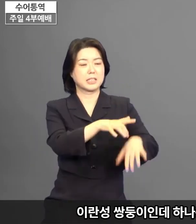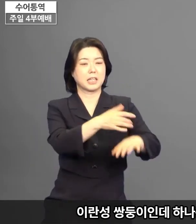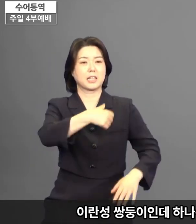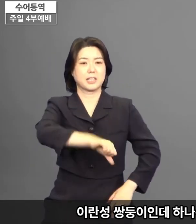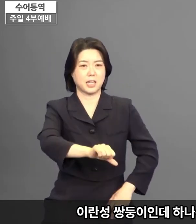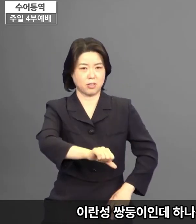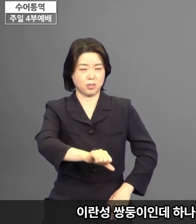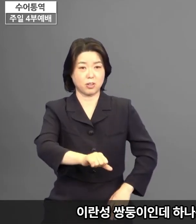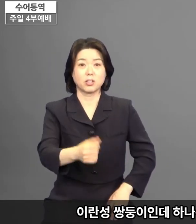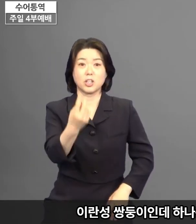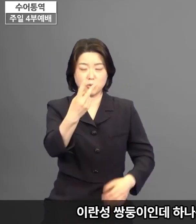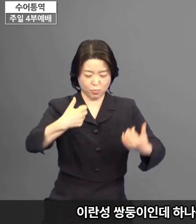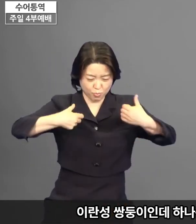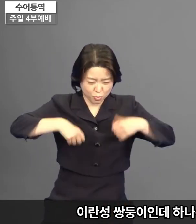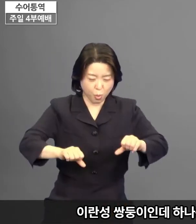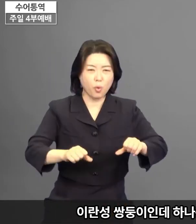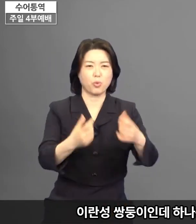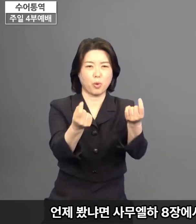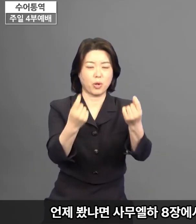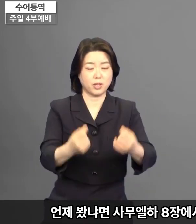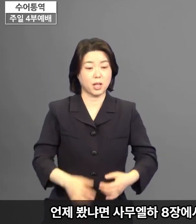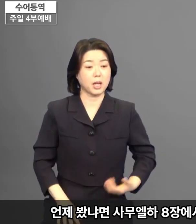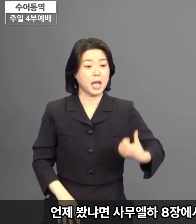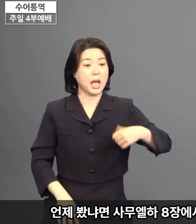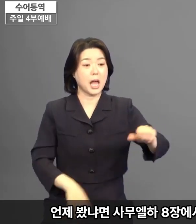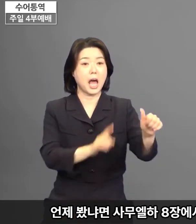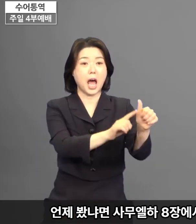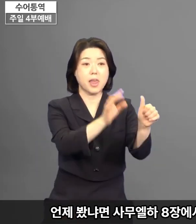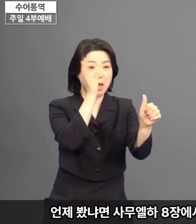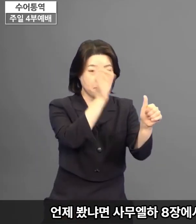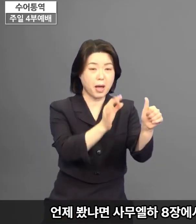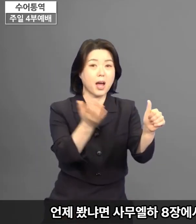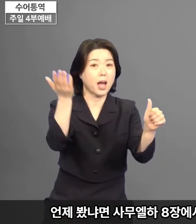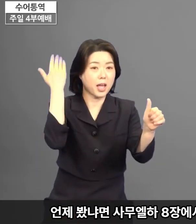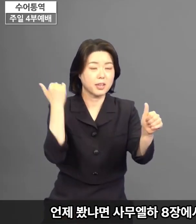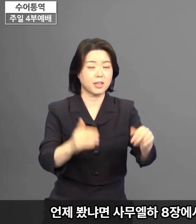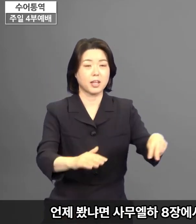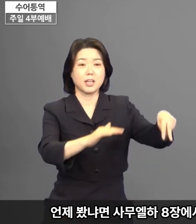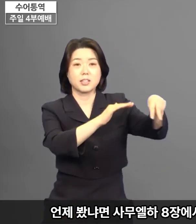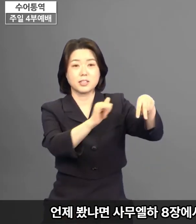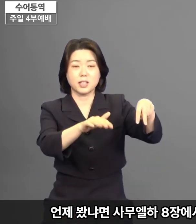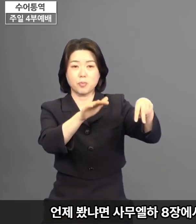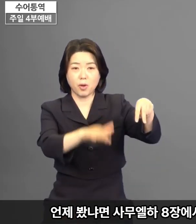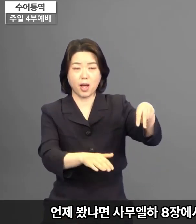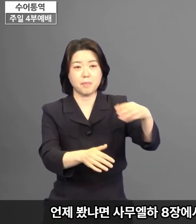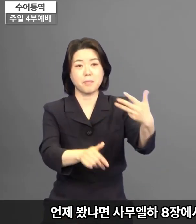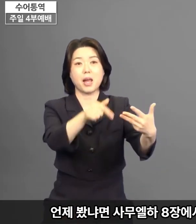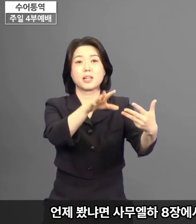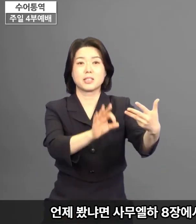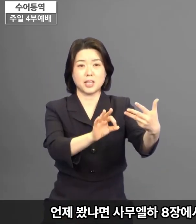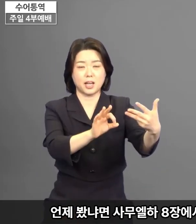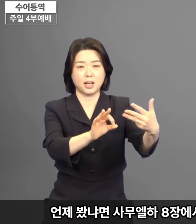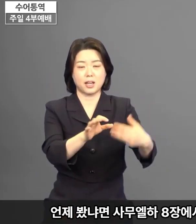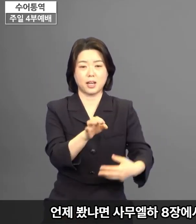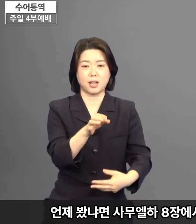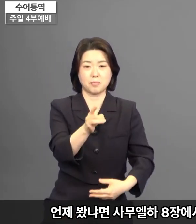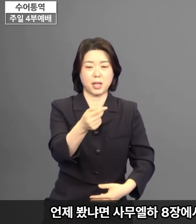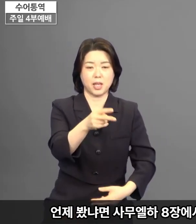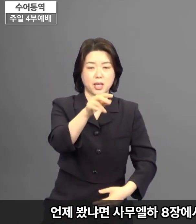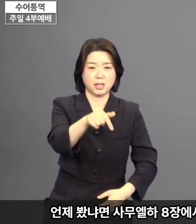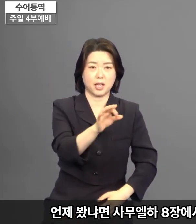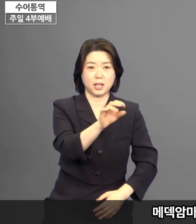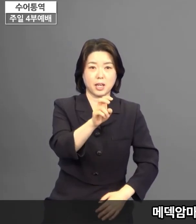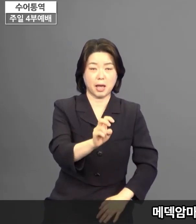이란성 쌍둥이인데 하나는 우리가 이미 살펴봤어요. 언제 봤냐면 사무엘하 8장에서